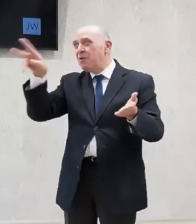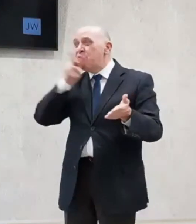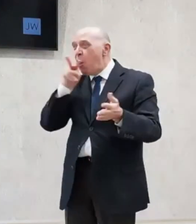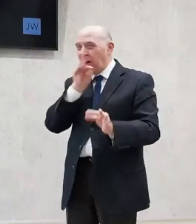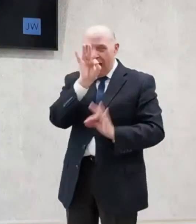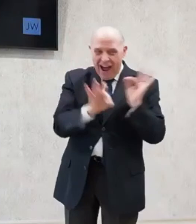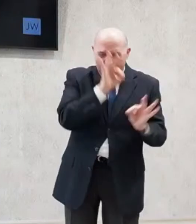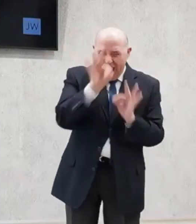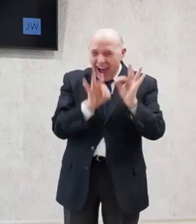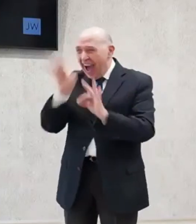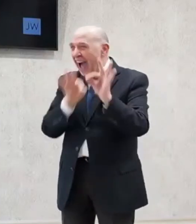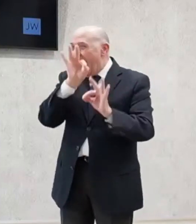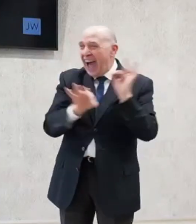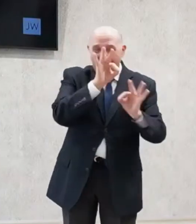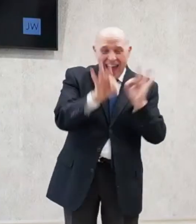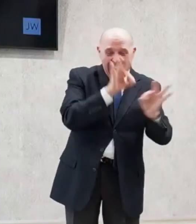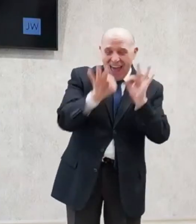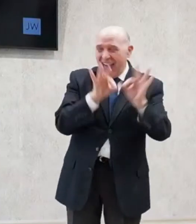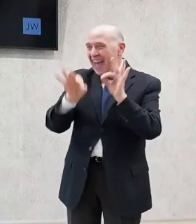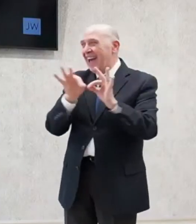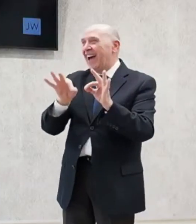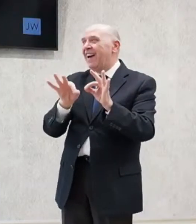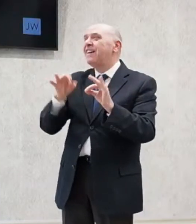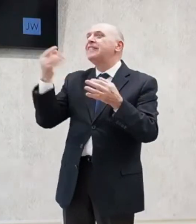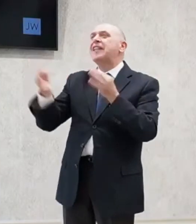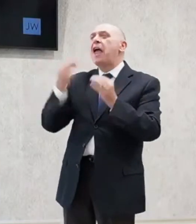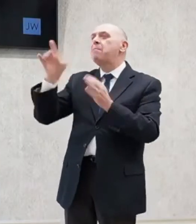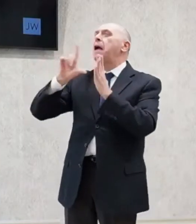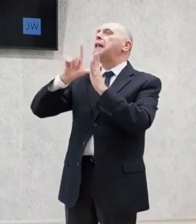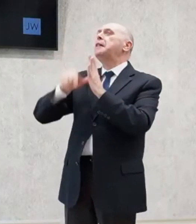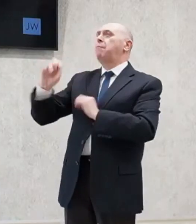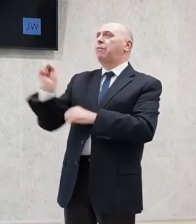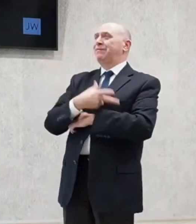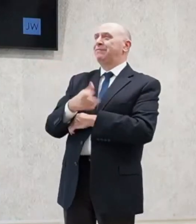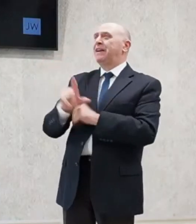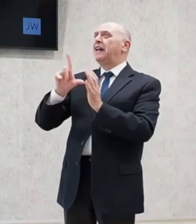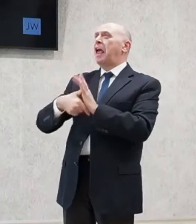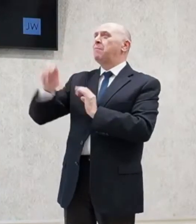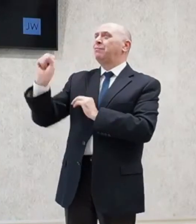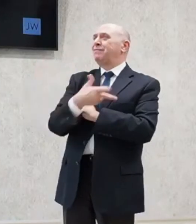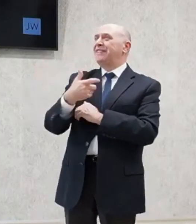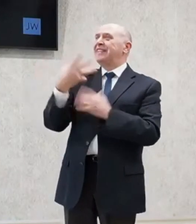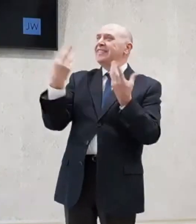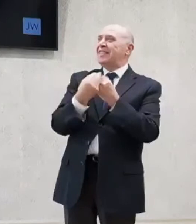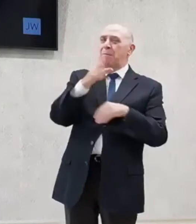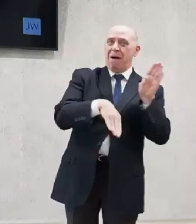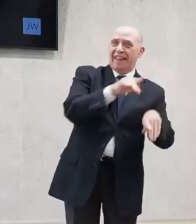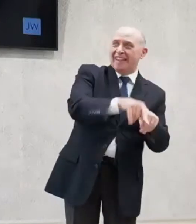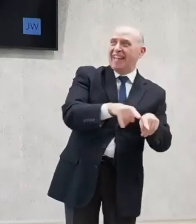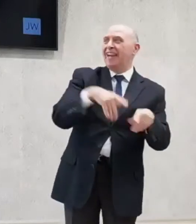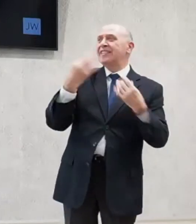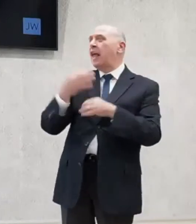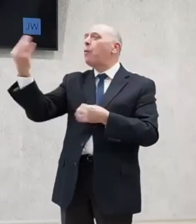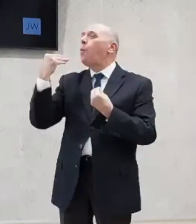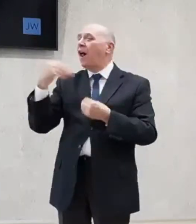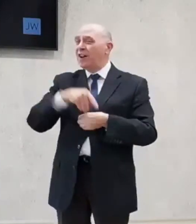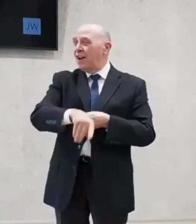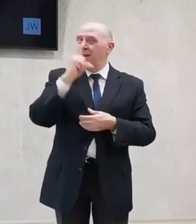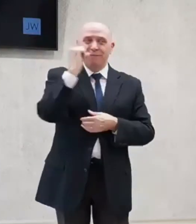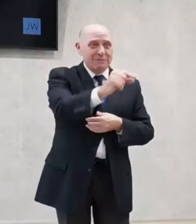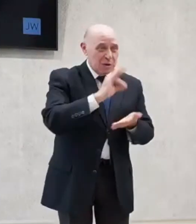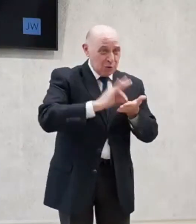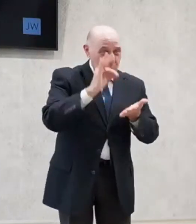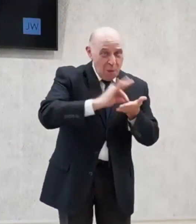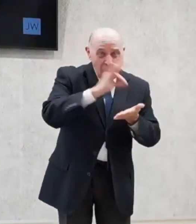tanto il tempo passa subito così vi siete sempre detti tu e Mattia ogni giorno che andava a scuola nei